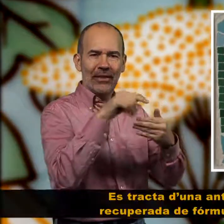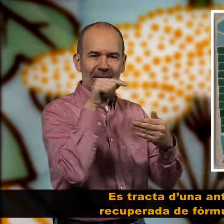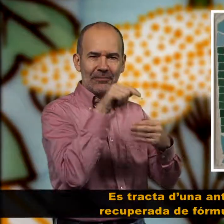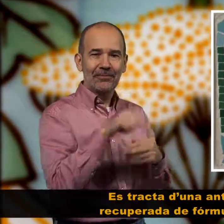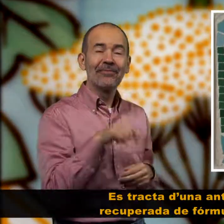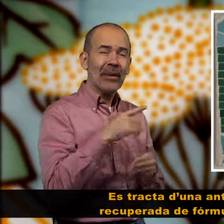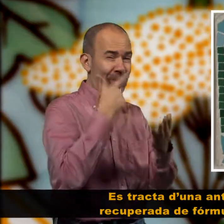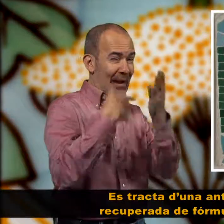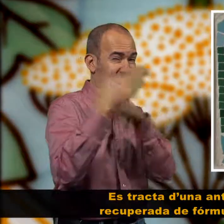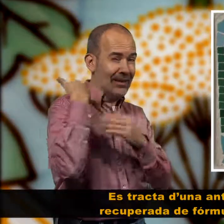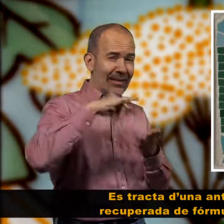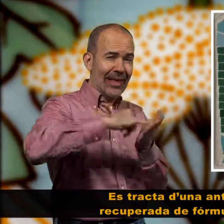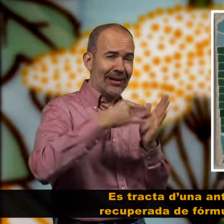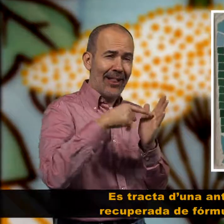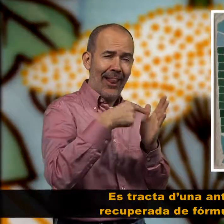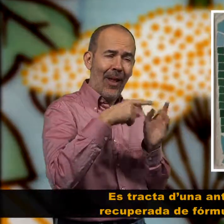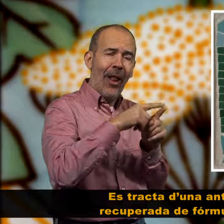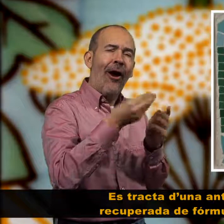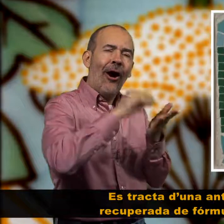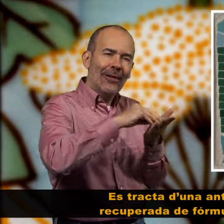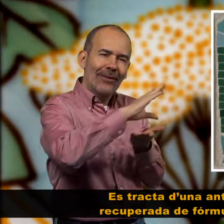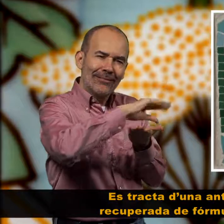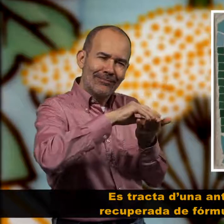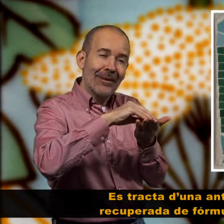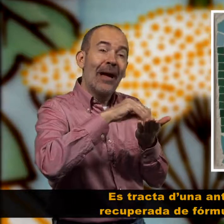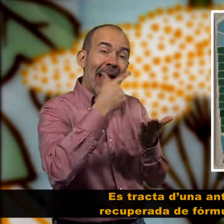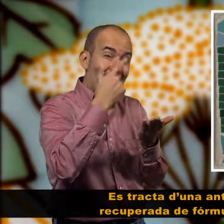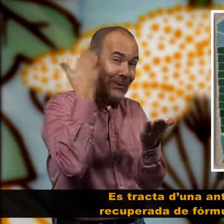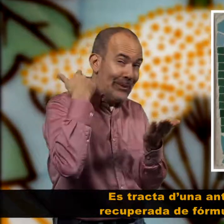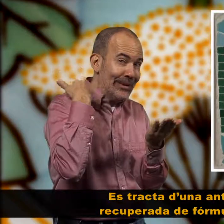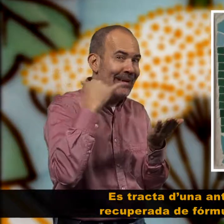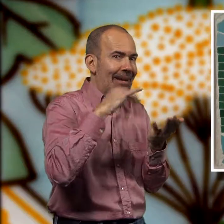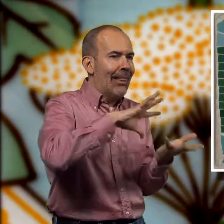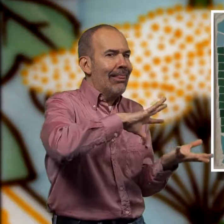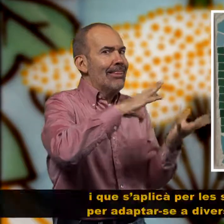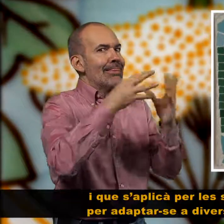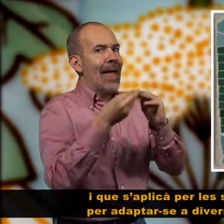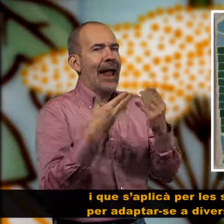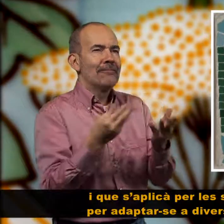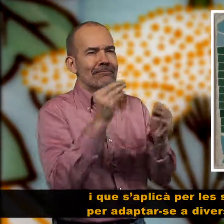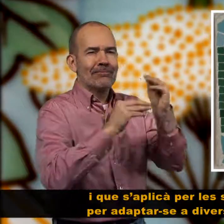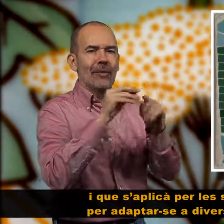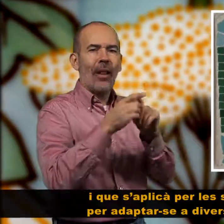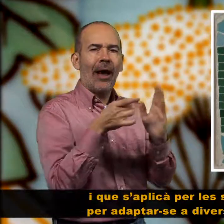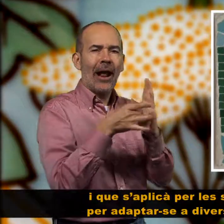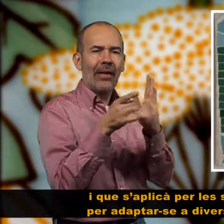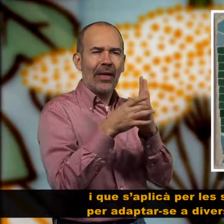Es tracta d'una antiga tècnica recuperada de fórmules antigues i que s'aplica per les seves qualitats per adaptar-se a